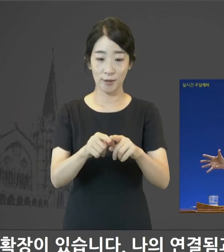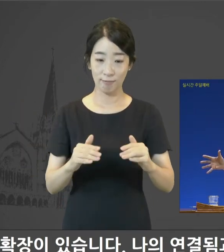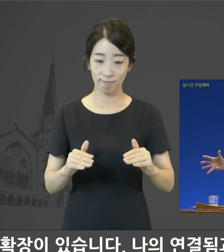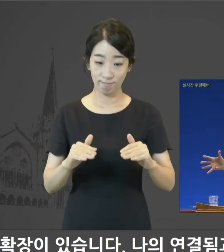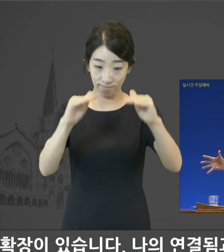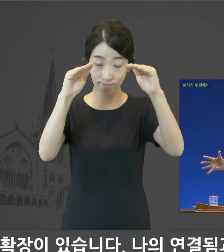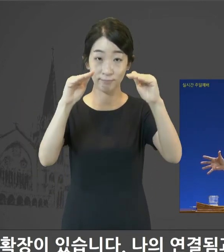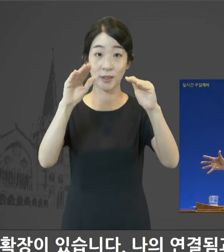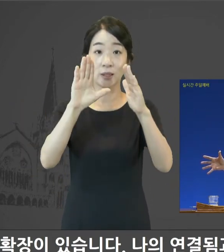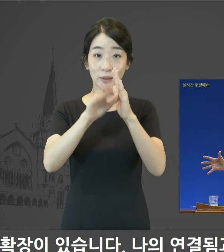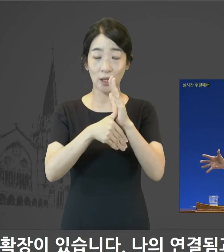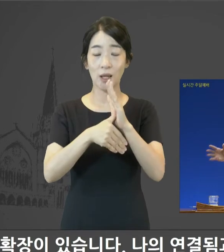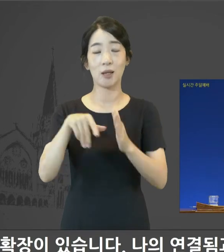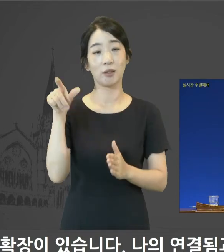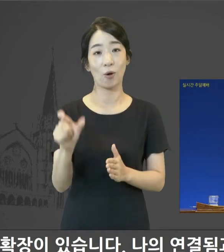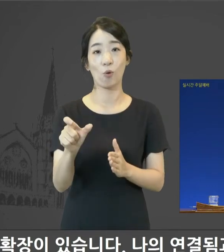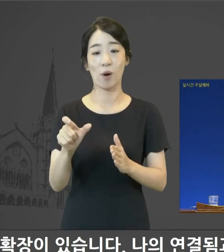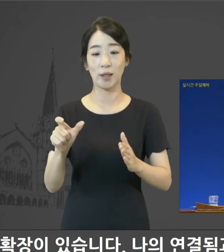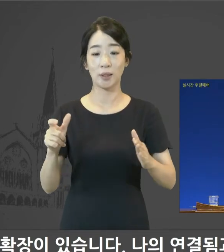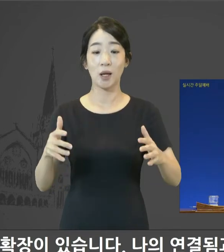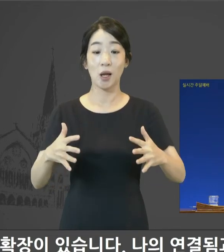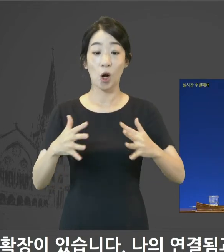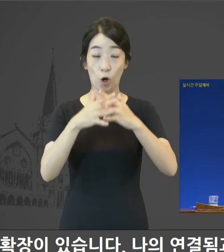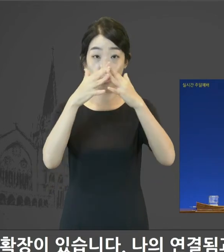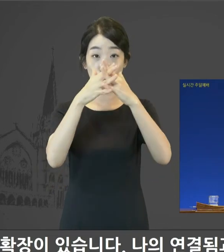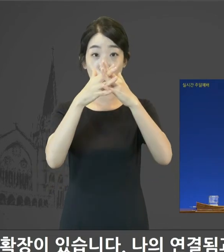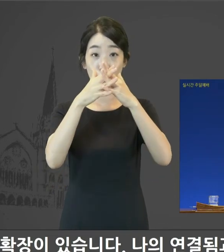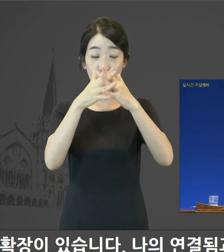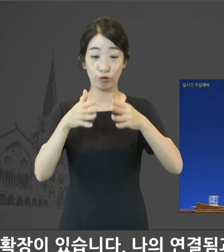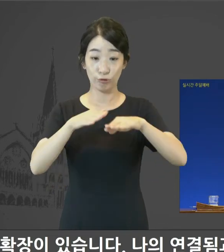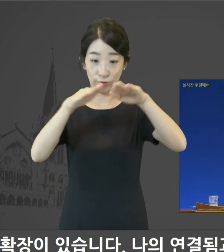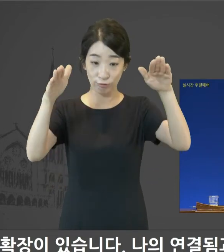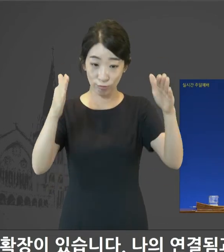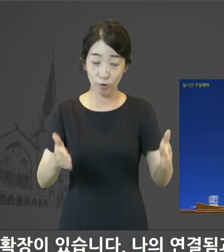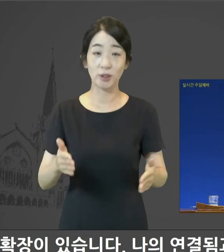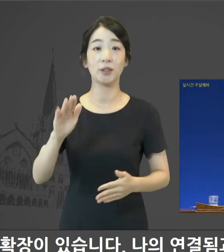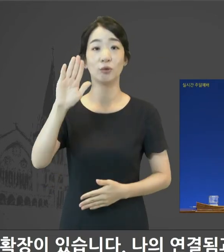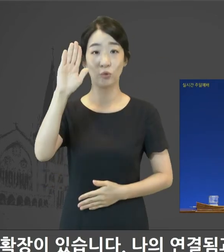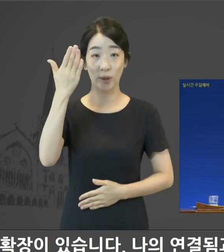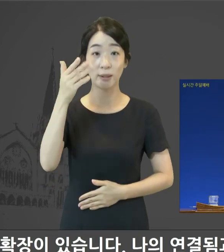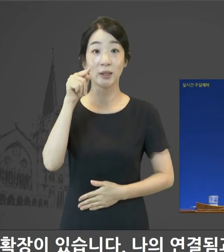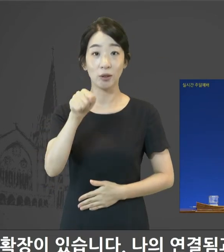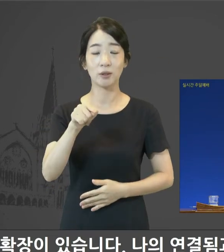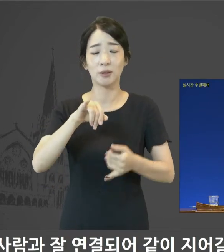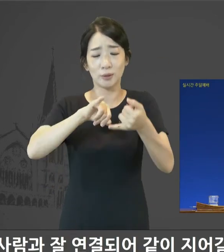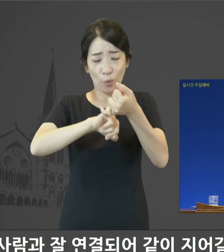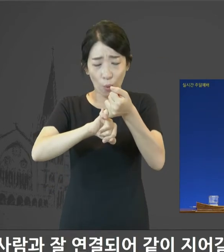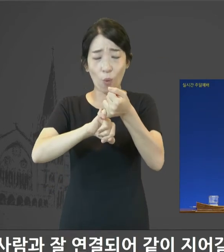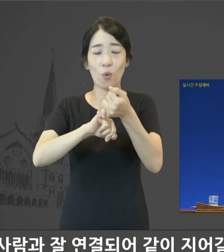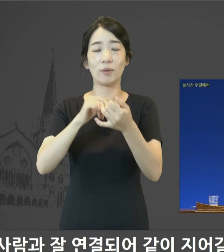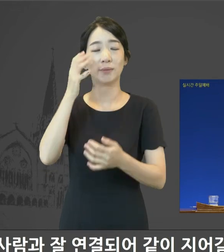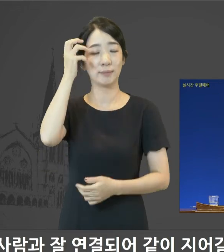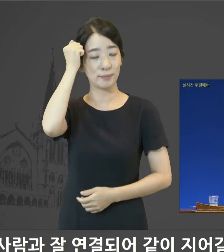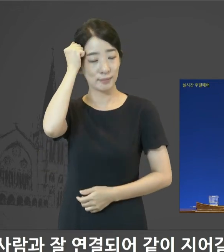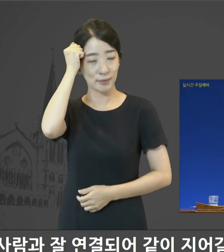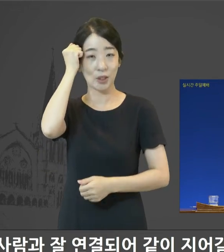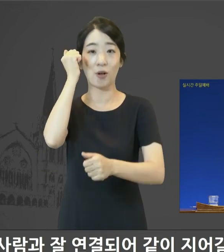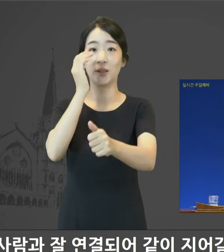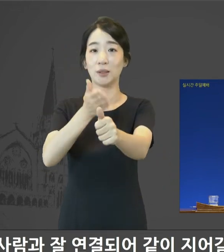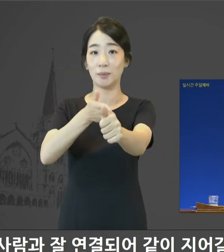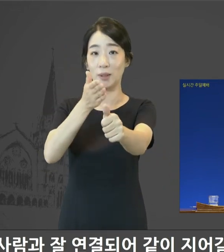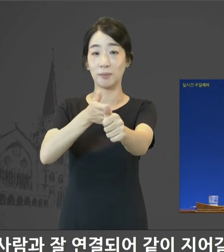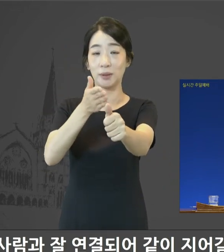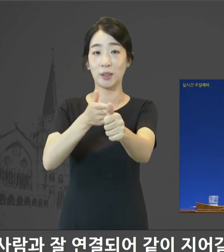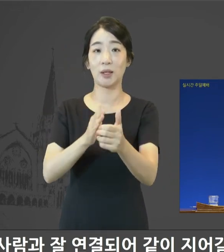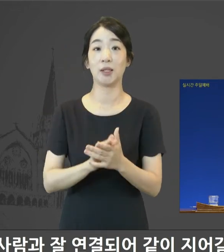영적 건축물로 우리가 세워질 때, 그때에도 이루어진다는 사실을 꼭 기억하시기를 주 안에서